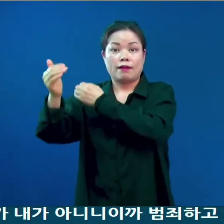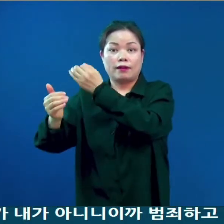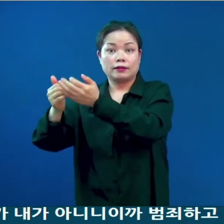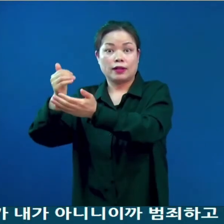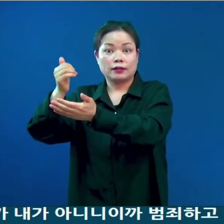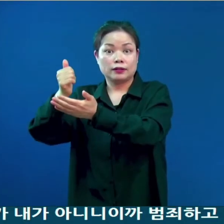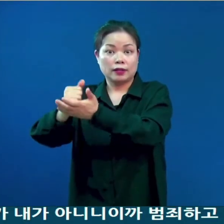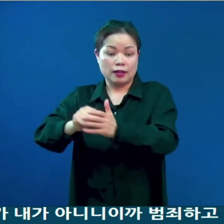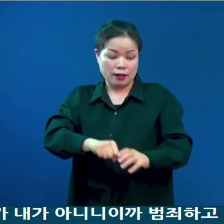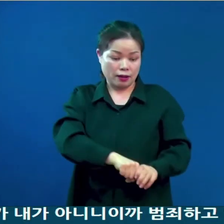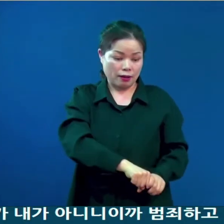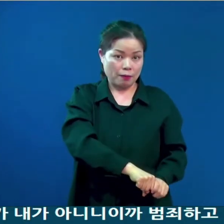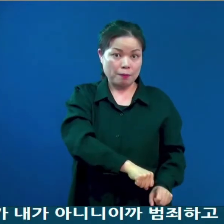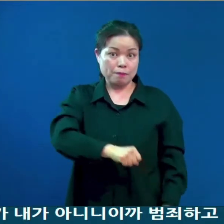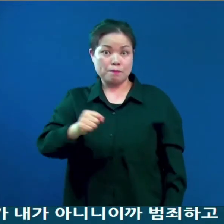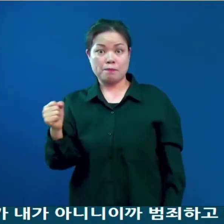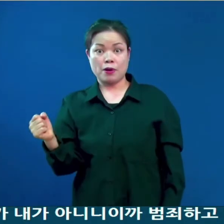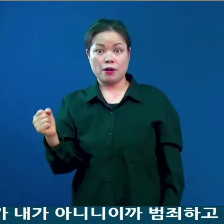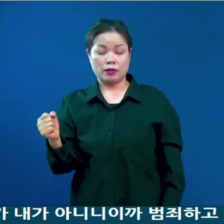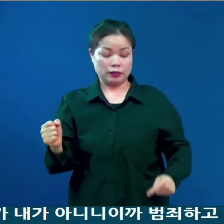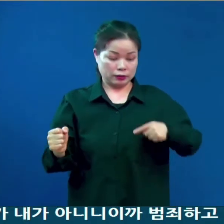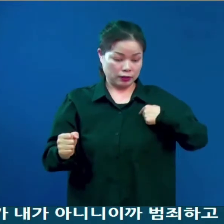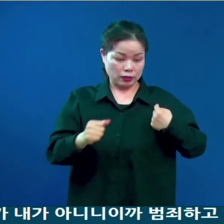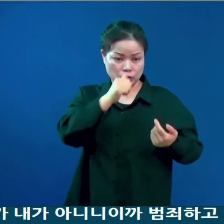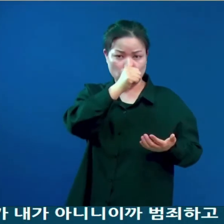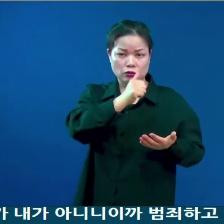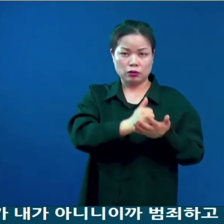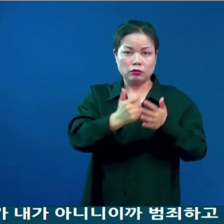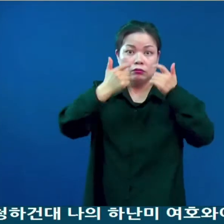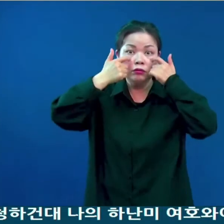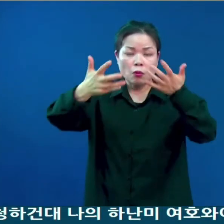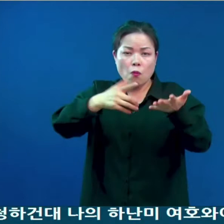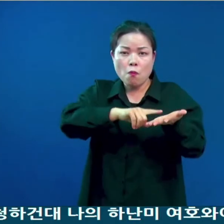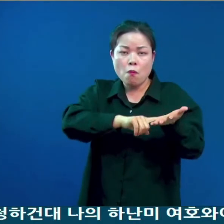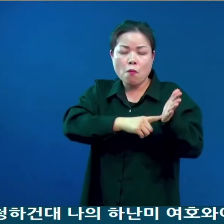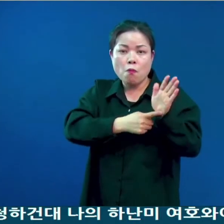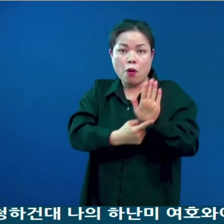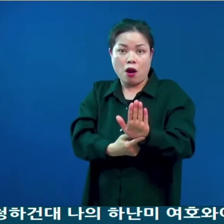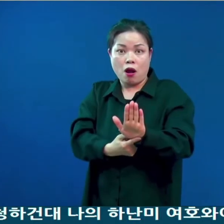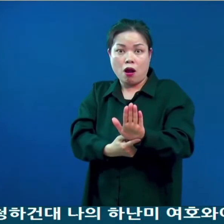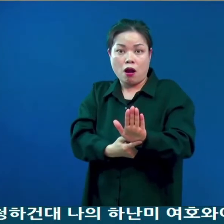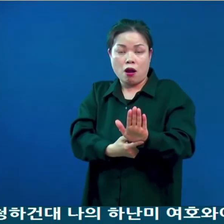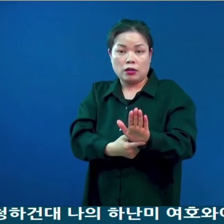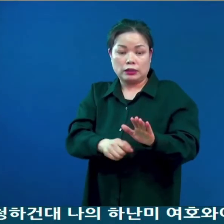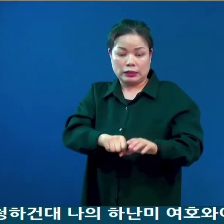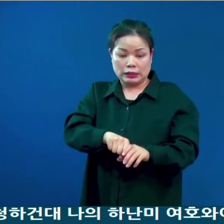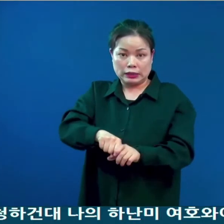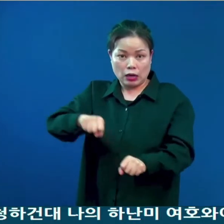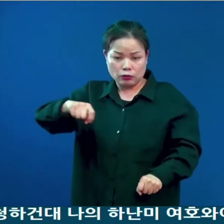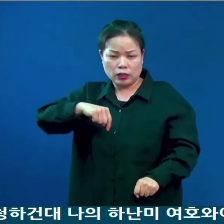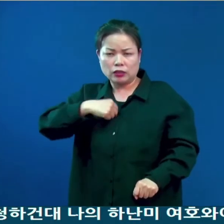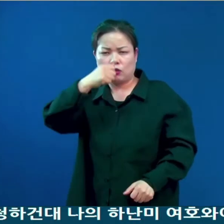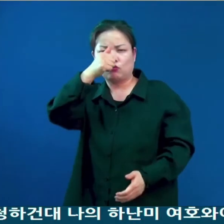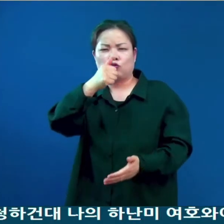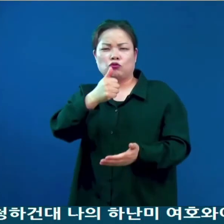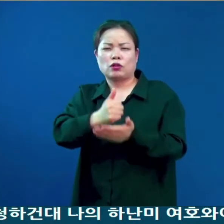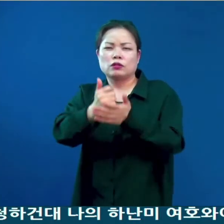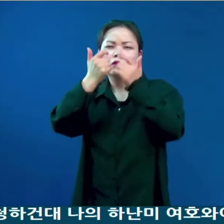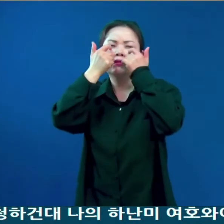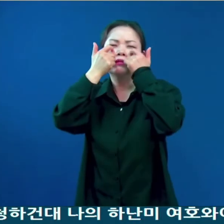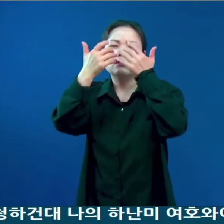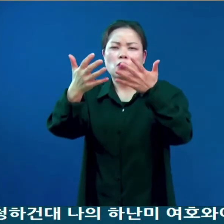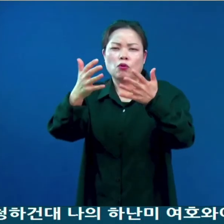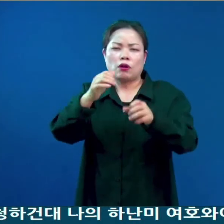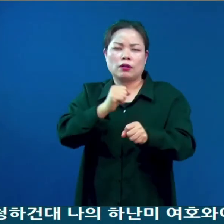하나님께서 칼을 드시자 자신의 죄가 적나라하게 보여졌고 그 칼로 자신의 죄를